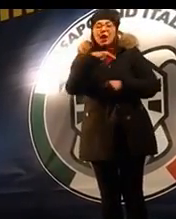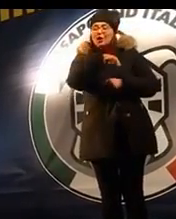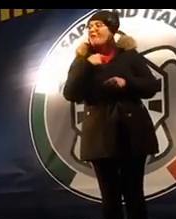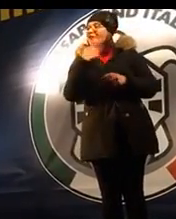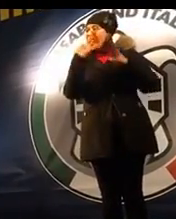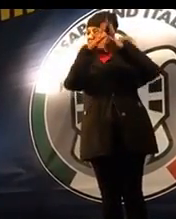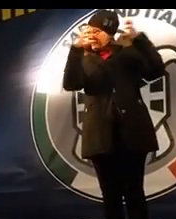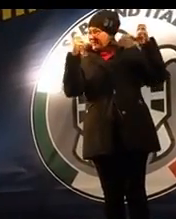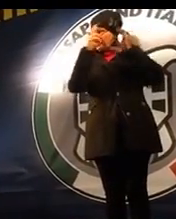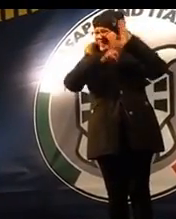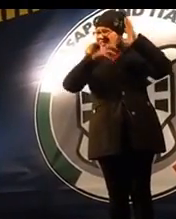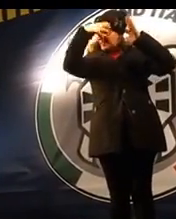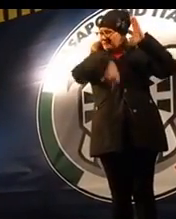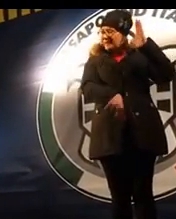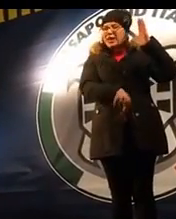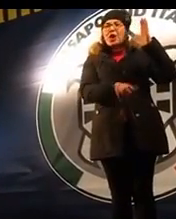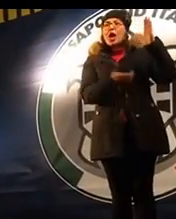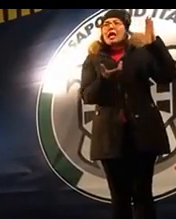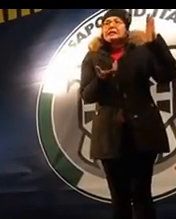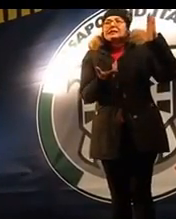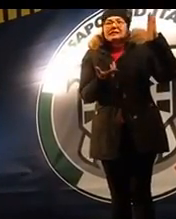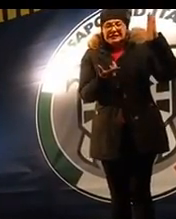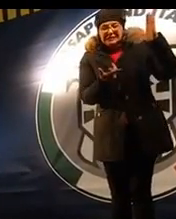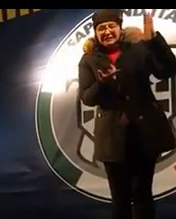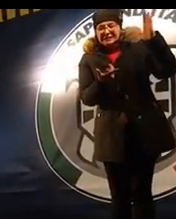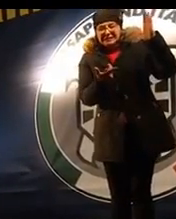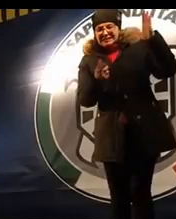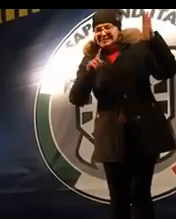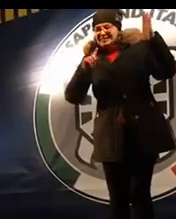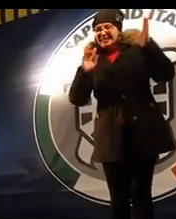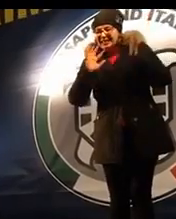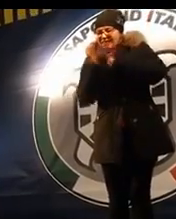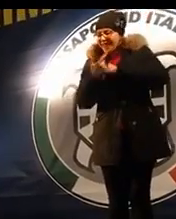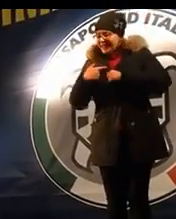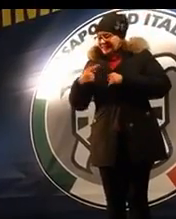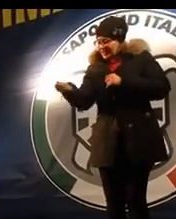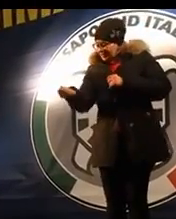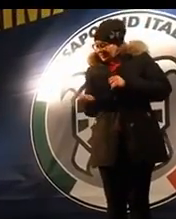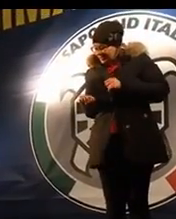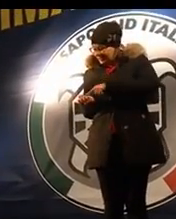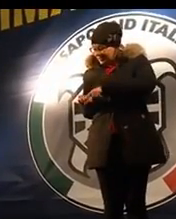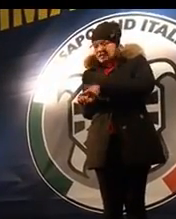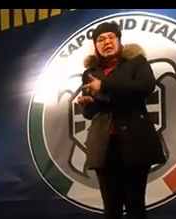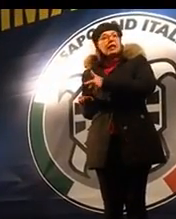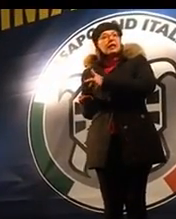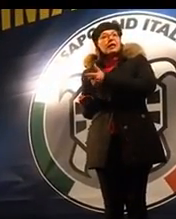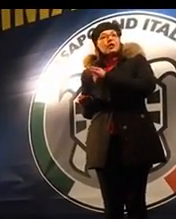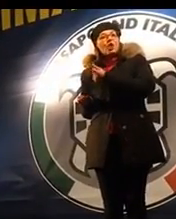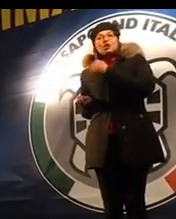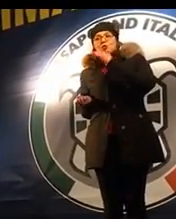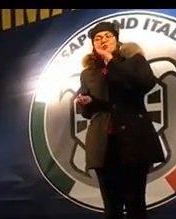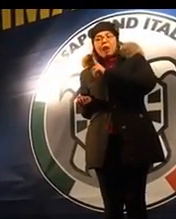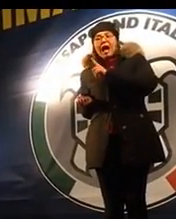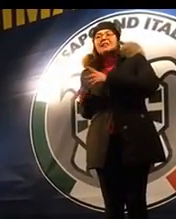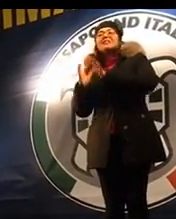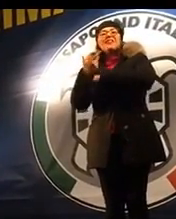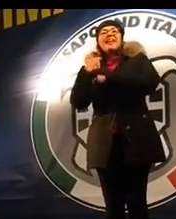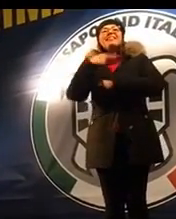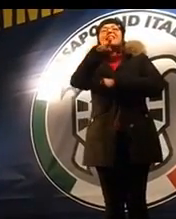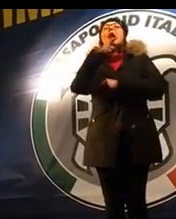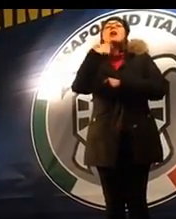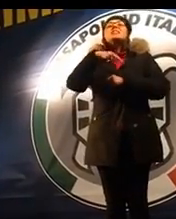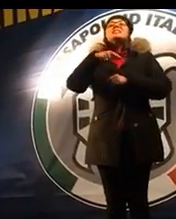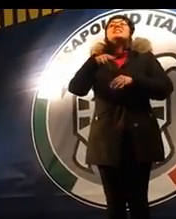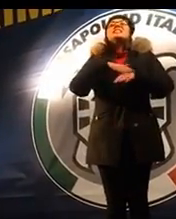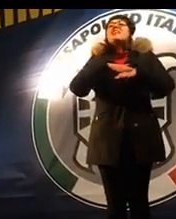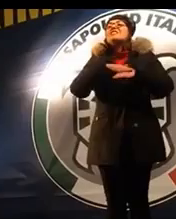imprenditori, quei soldi che non entrano nelle casse dello Stato dovrò prenderli dai servizi sociali, dovrò privatizzare le pensioni, dovrò